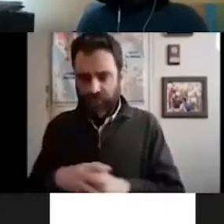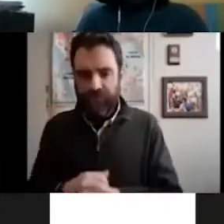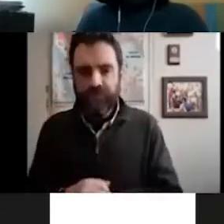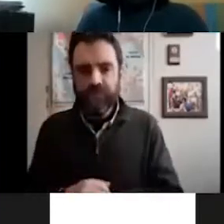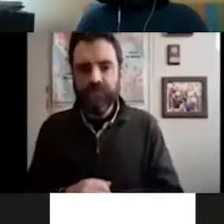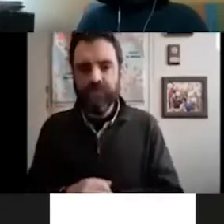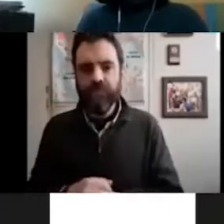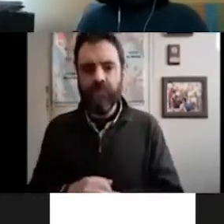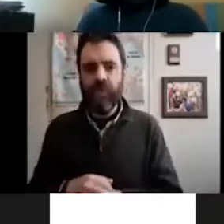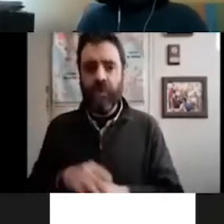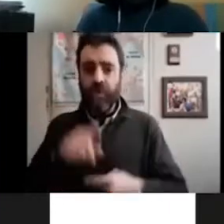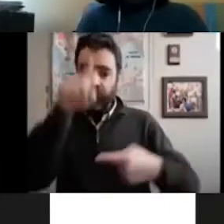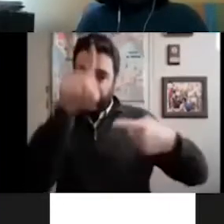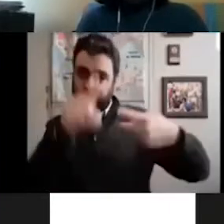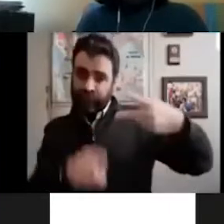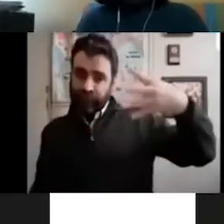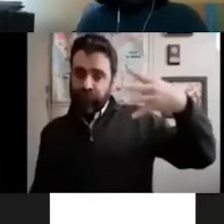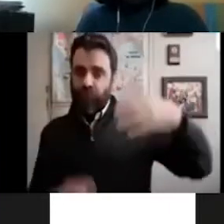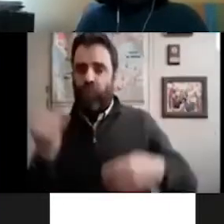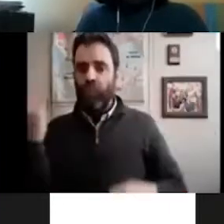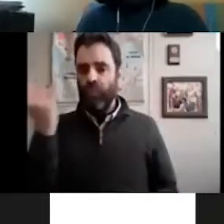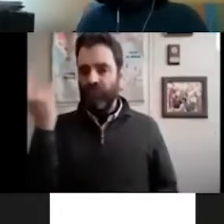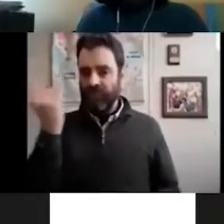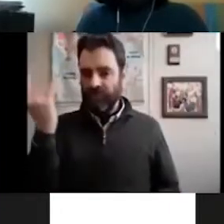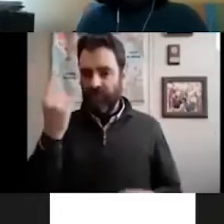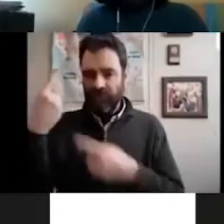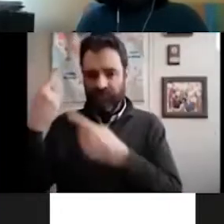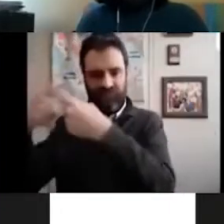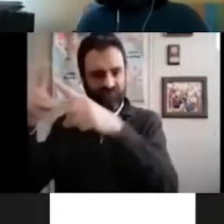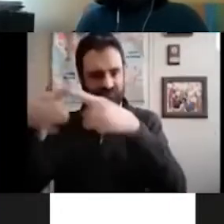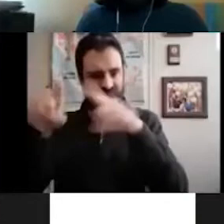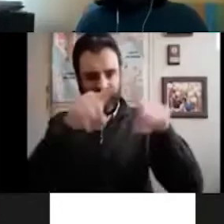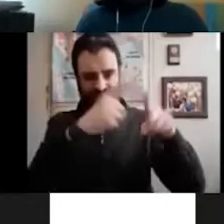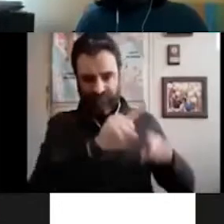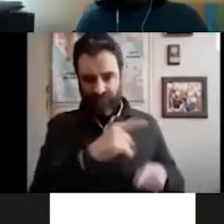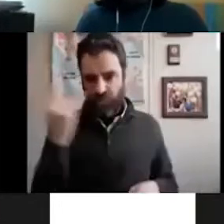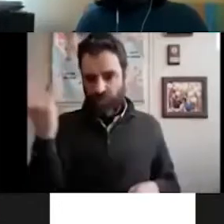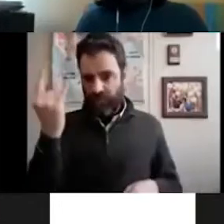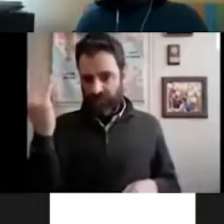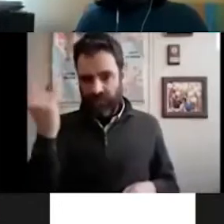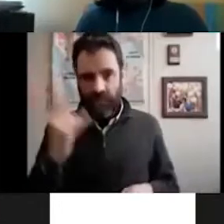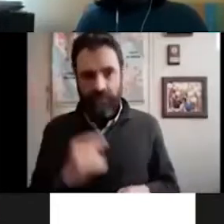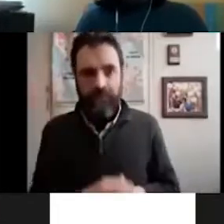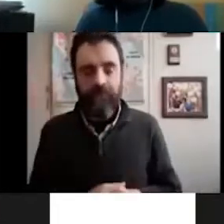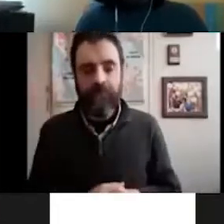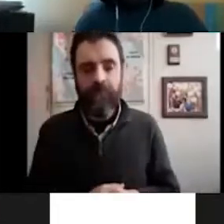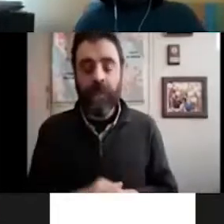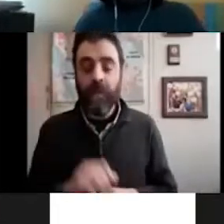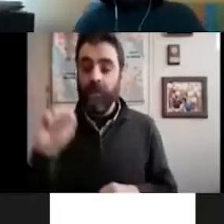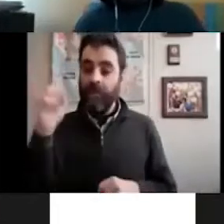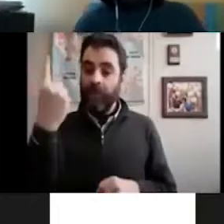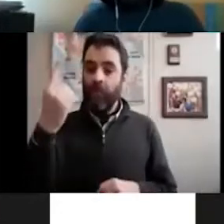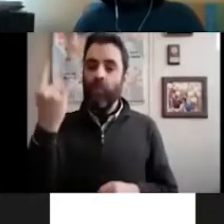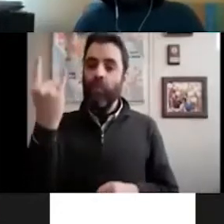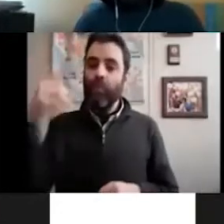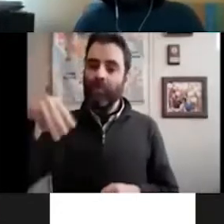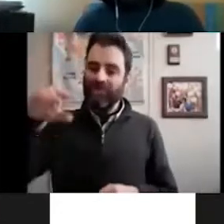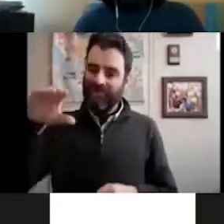que nos prestan apoyo a la educación. Ahí se ve el listado y tenemos a la UNCE.